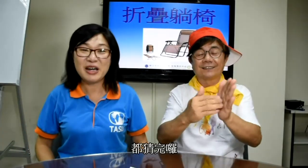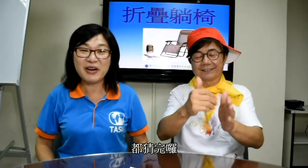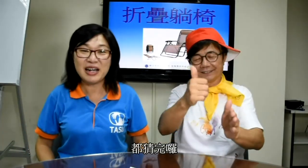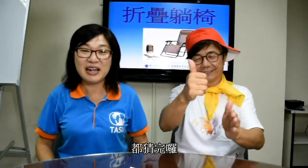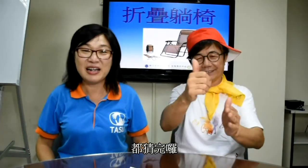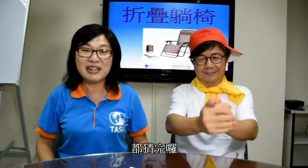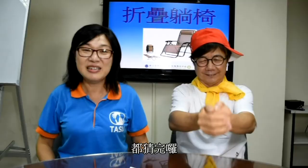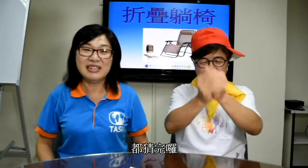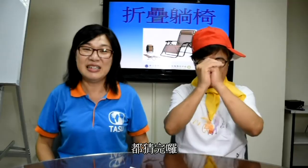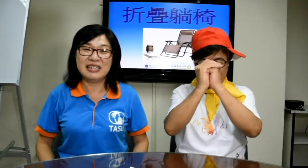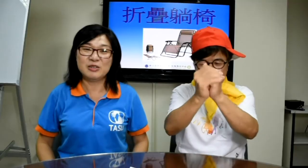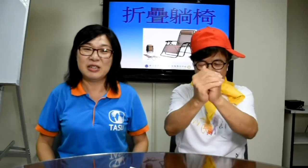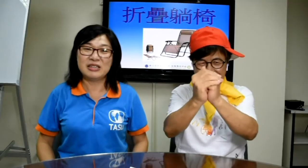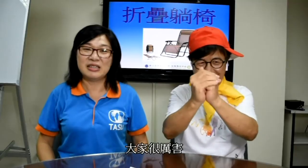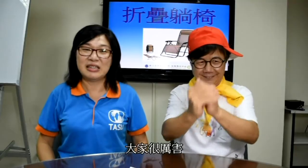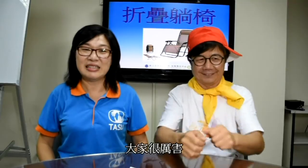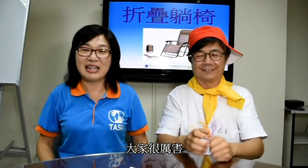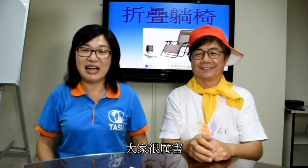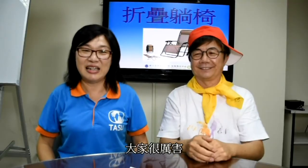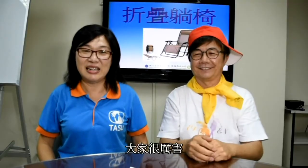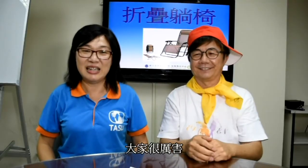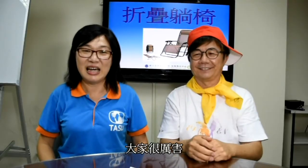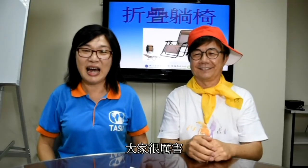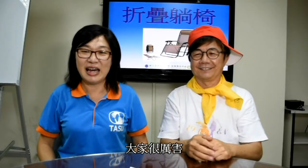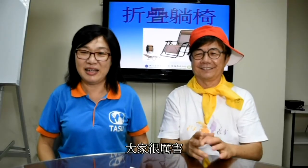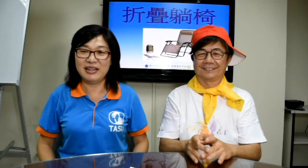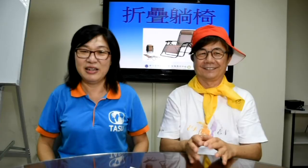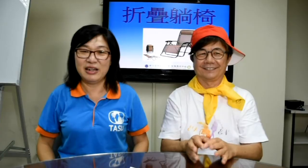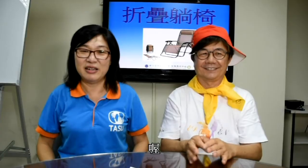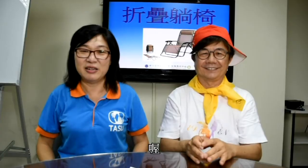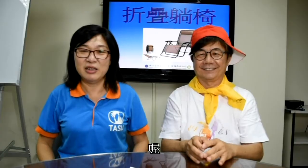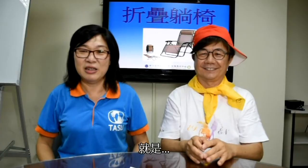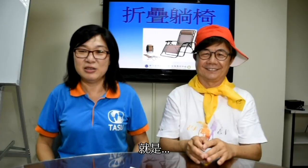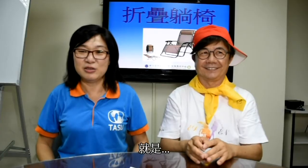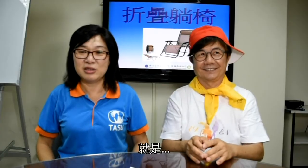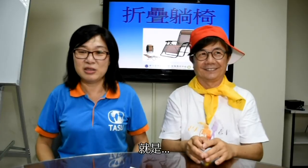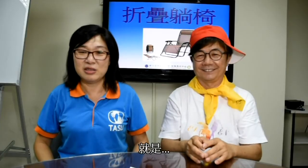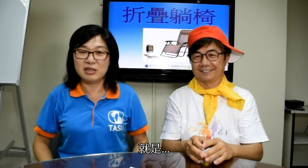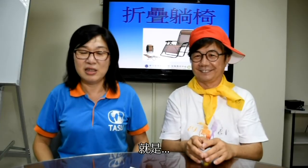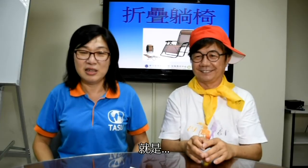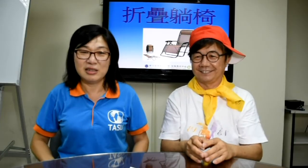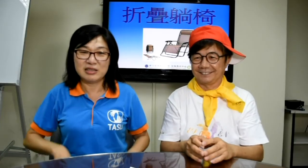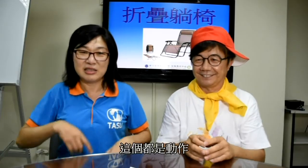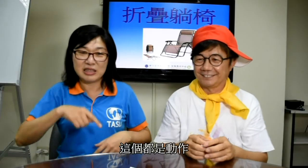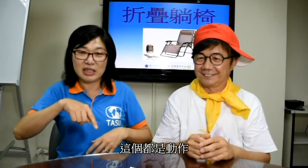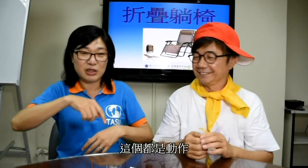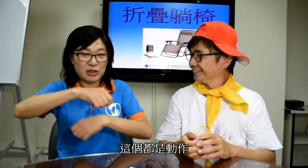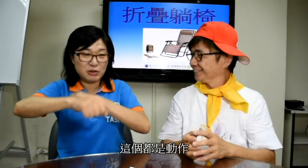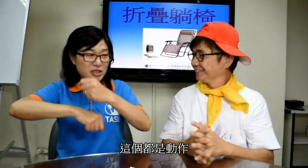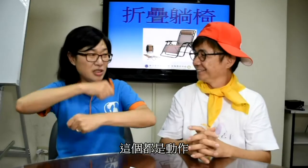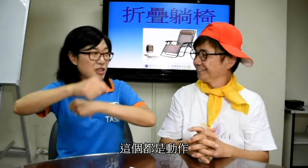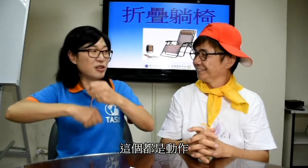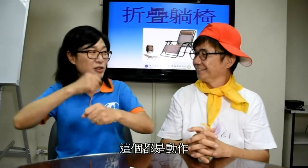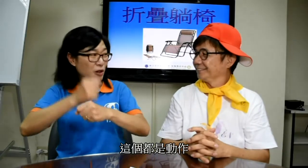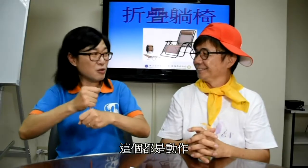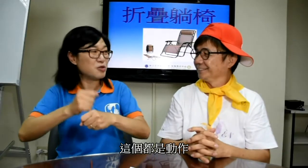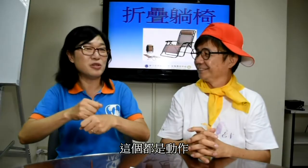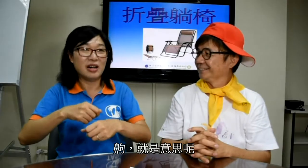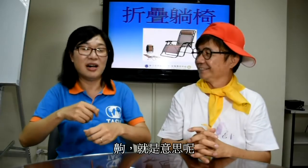完喽，大家很厉害。就是这个都是动作，就是